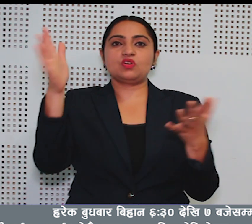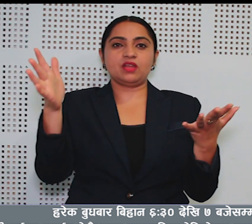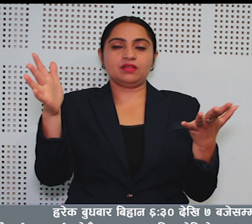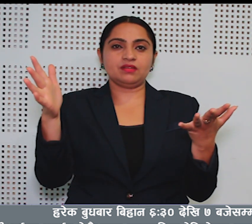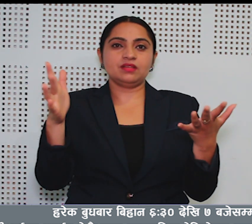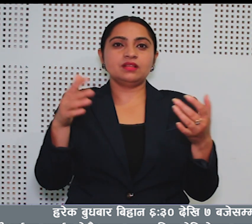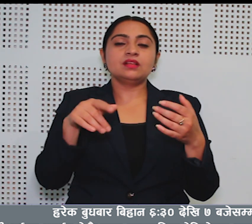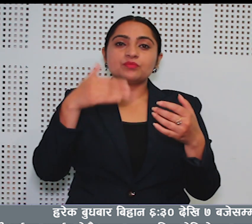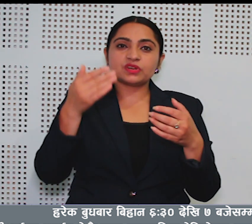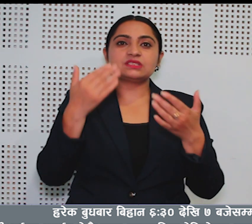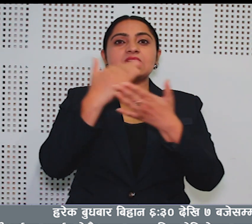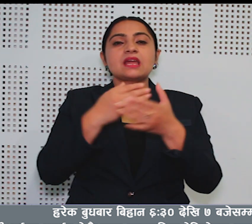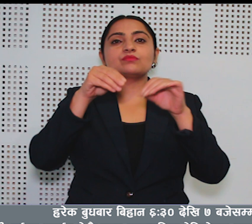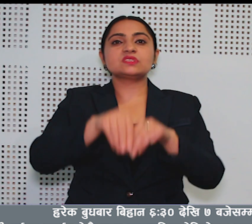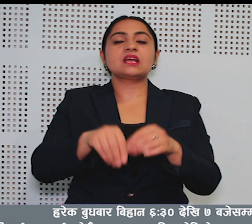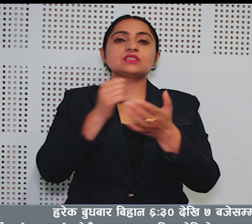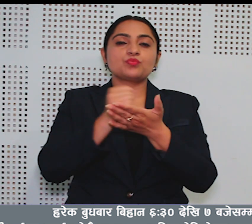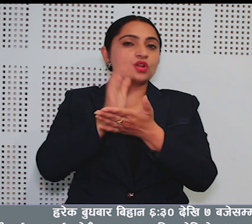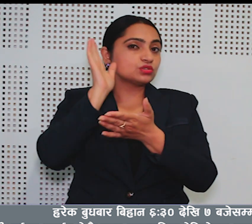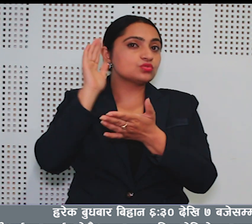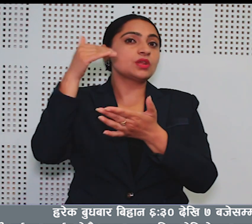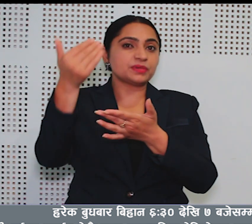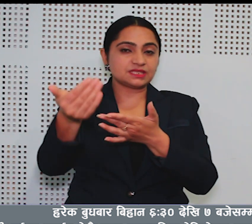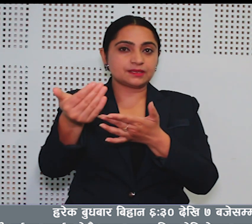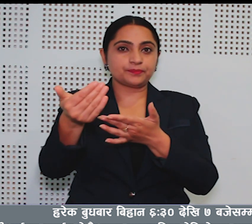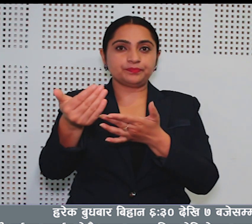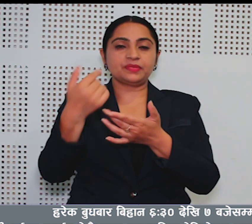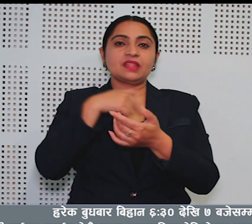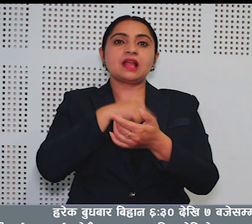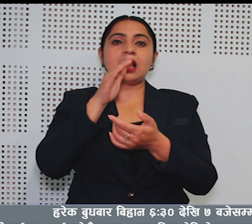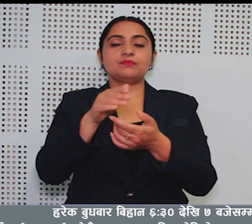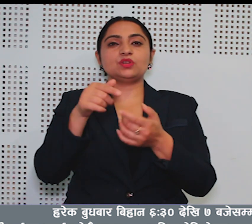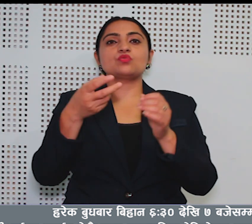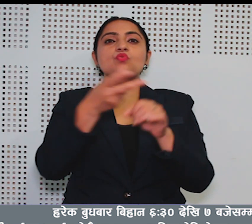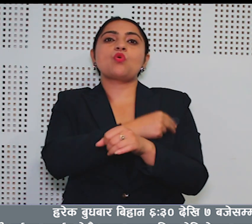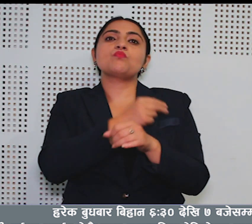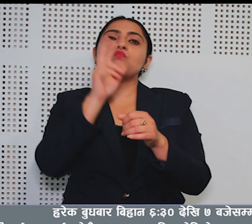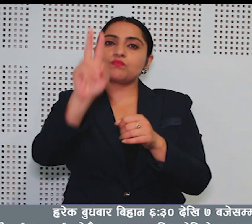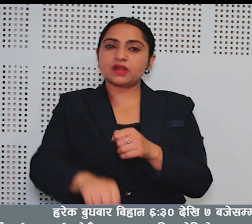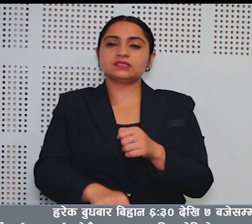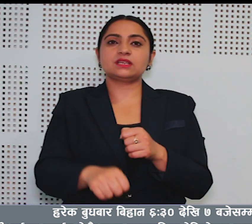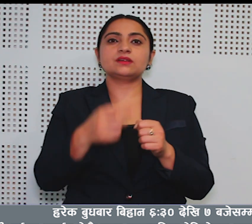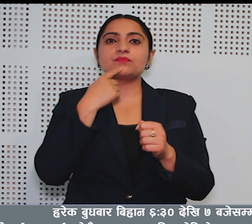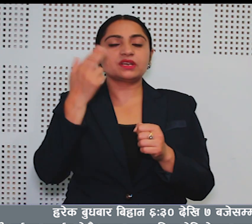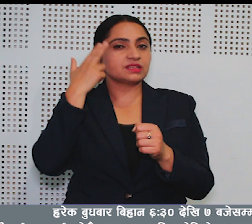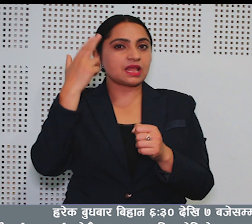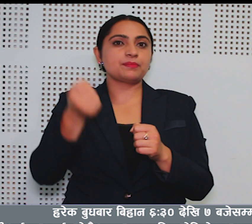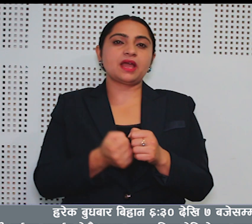कार्यक्रम साझा पहल सुन्यौँ रेडियोमा। सुनिसकेपछि अनि हामीले यो खोप लगाउनु पर्छ भनेर हामीलाई हाम्रो दिमागबाट